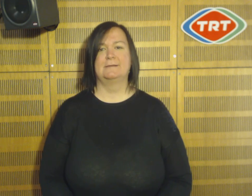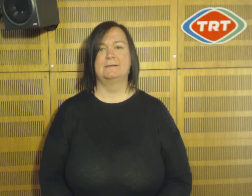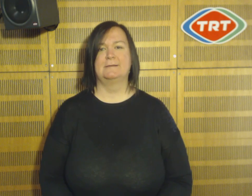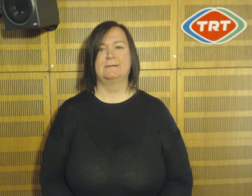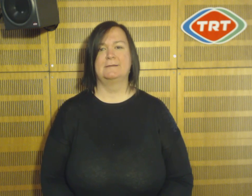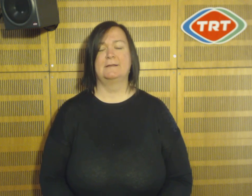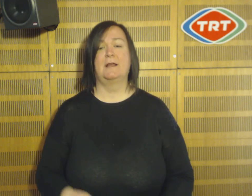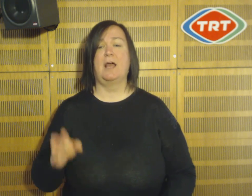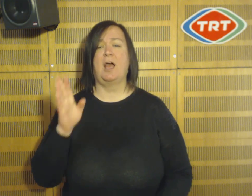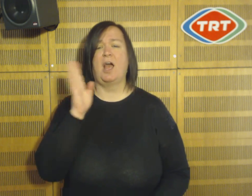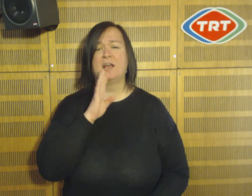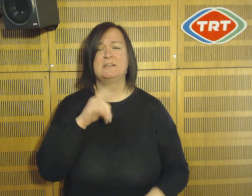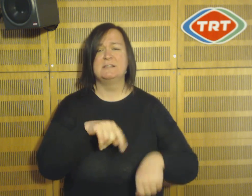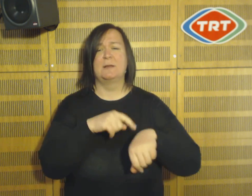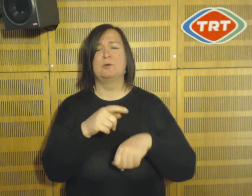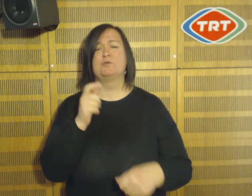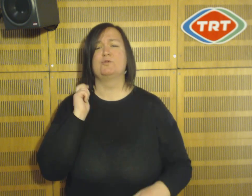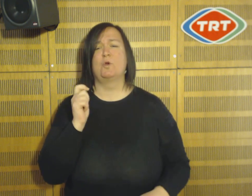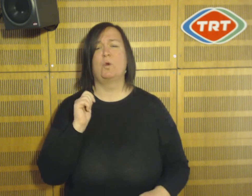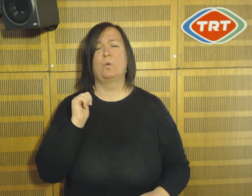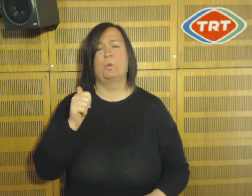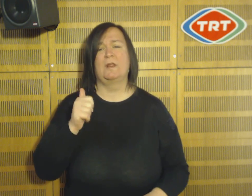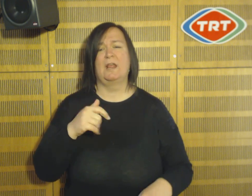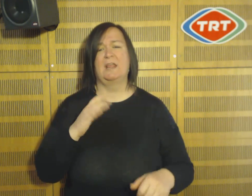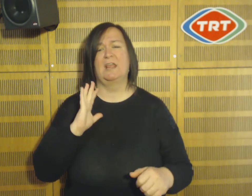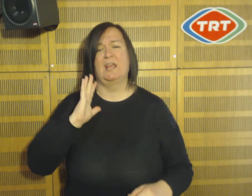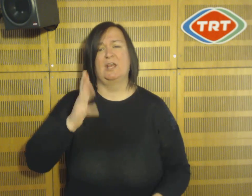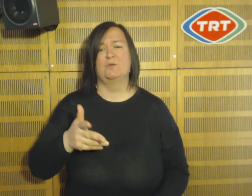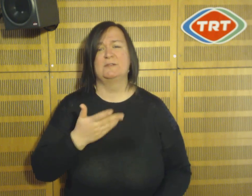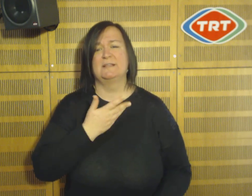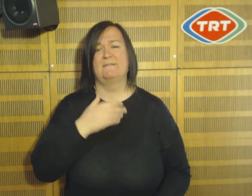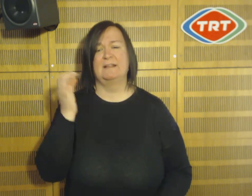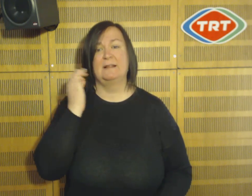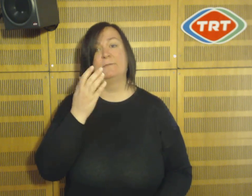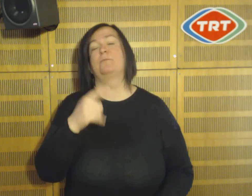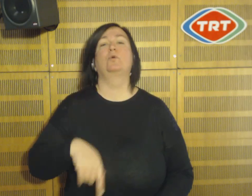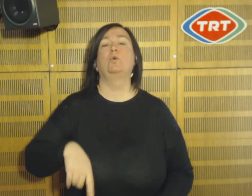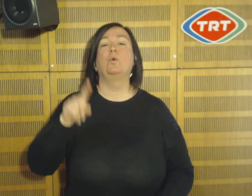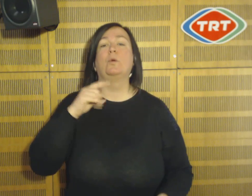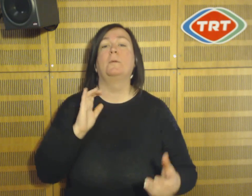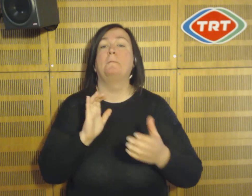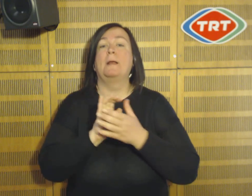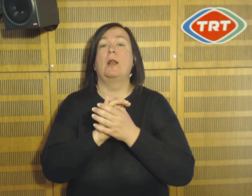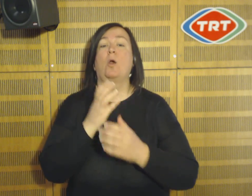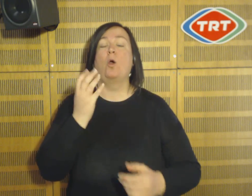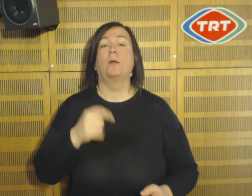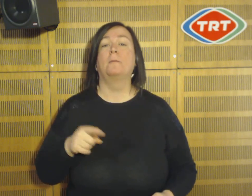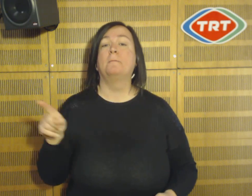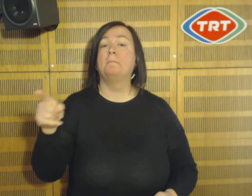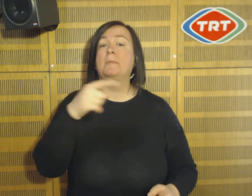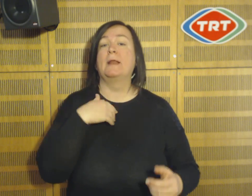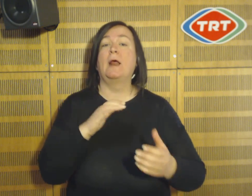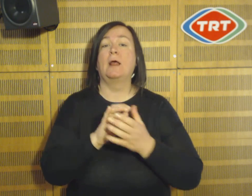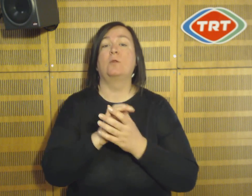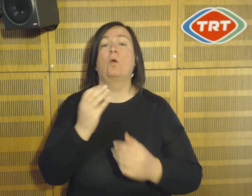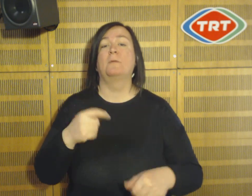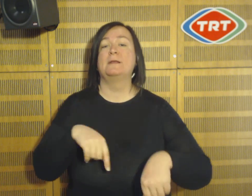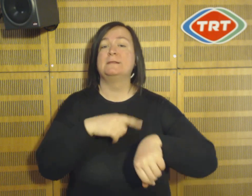acı zamanlar zor günler geçiriyoruz sevgili dinleyenler Gün birlik olma bir arada olma zamanı